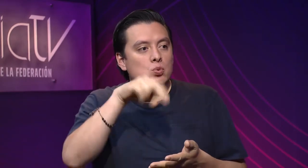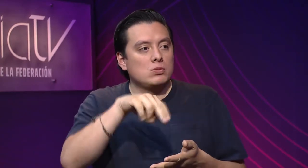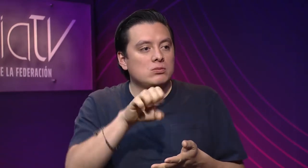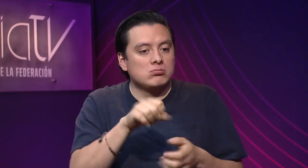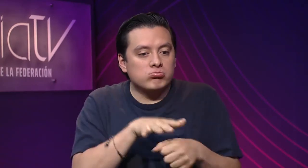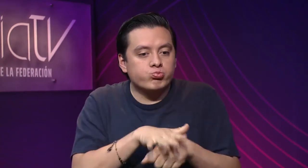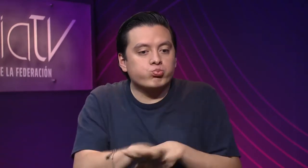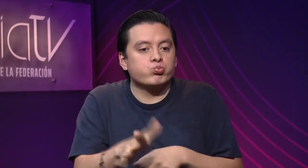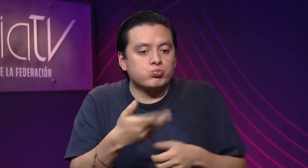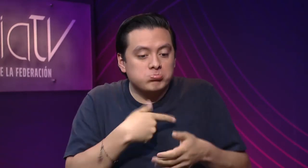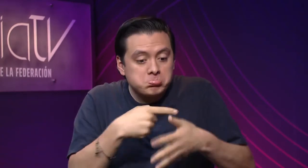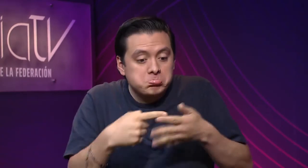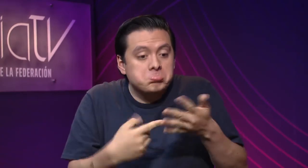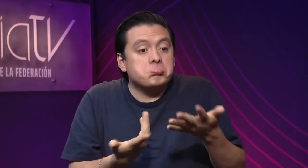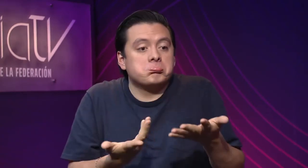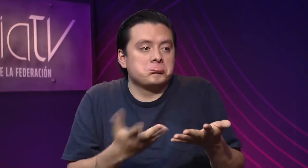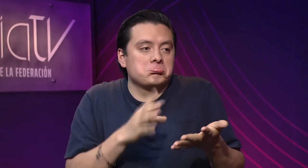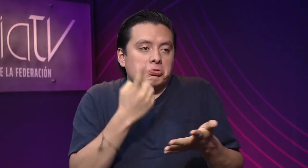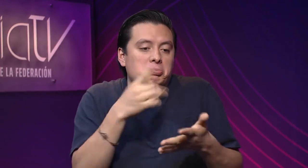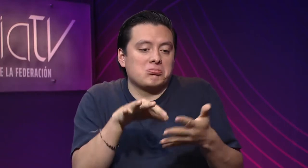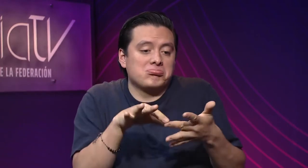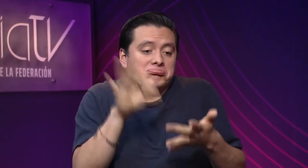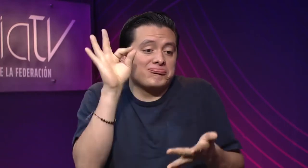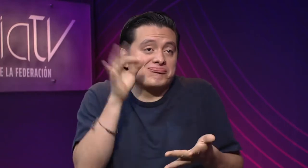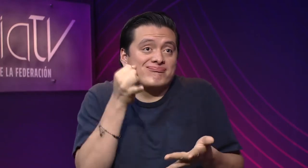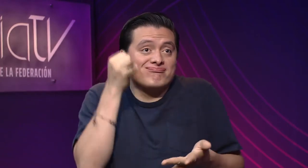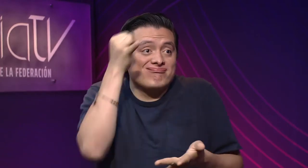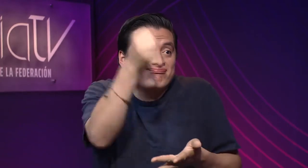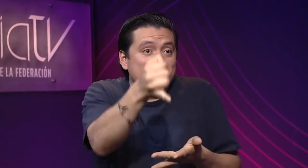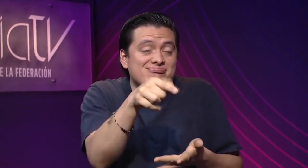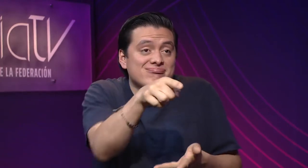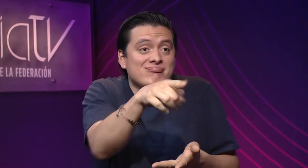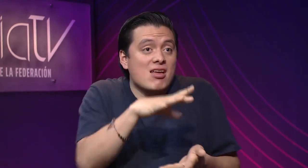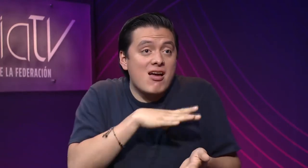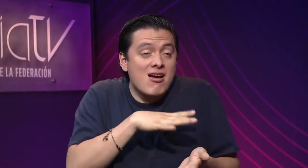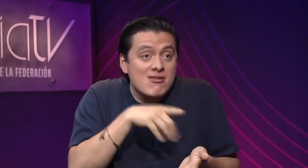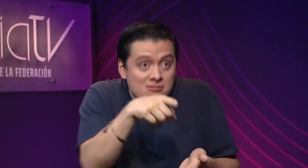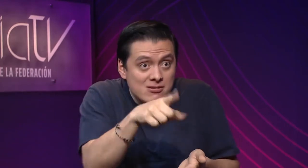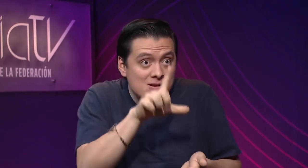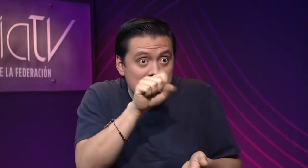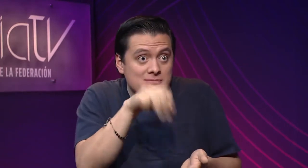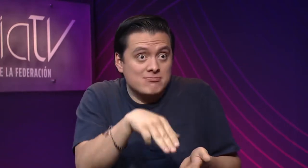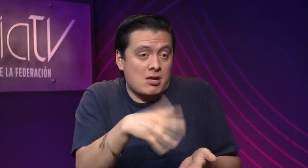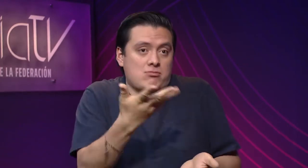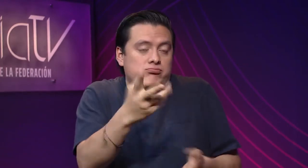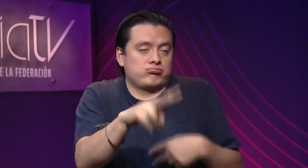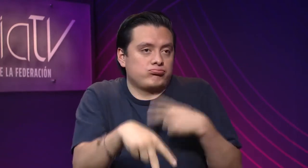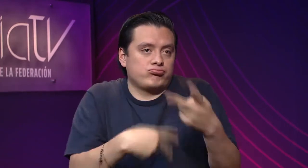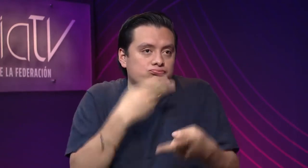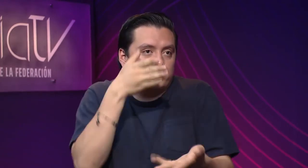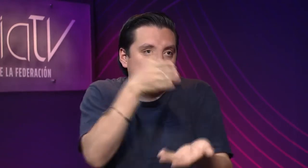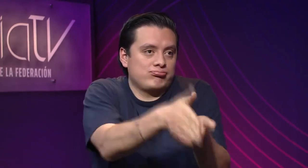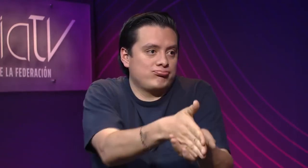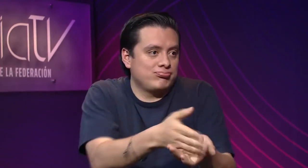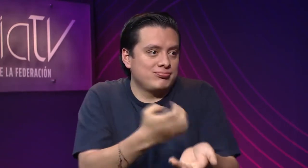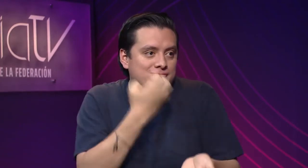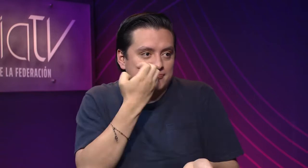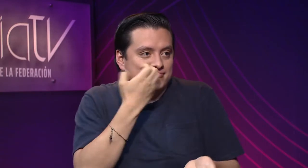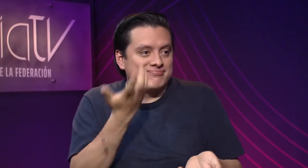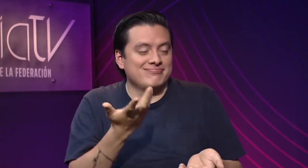quise tener más estudios. Y bueno, no tenía más que esta opción, una opción muy lejana, sí, quizá muy lejana, pero